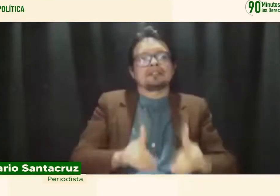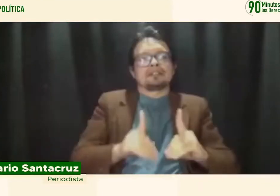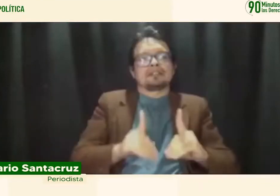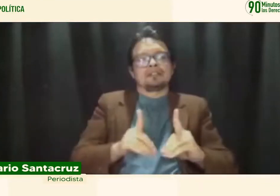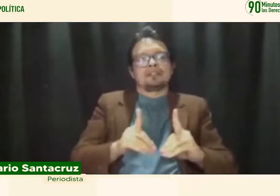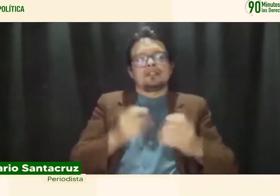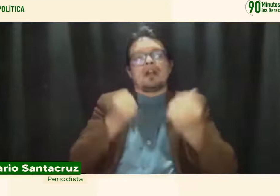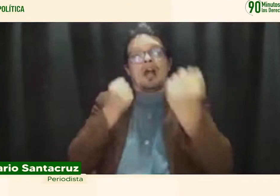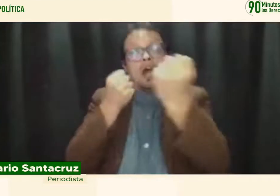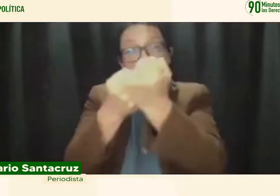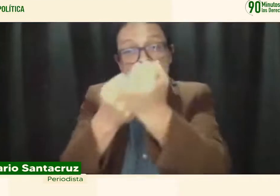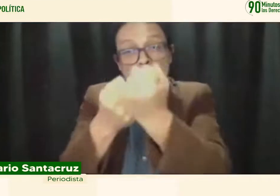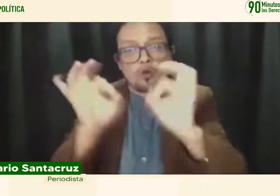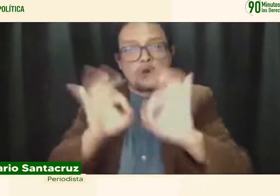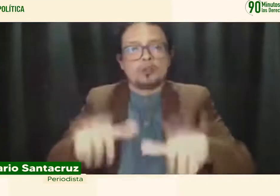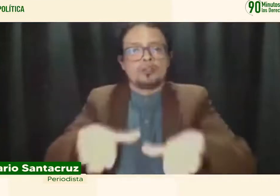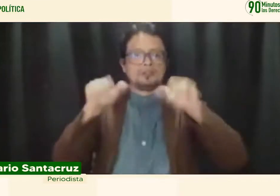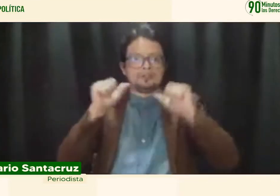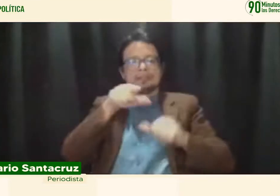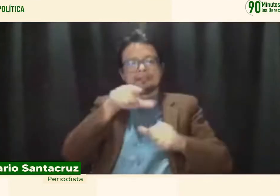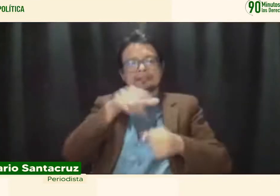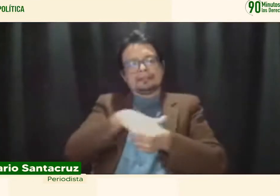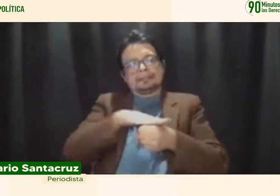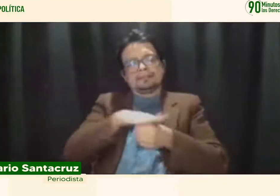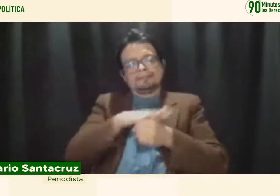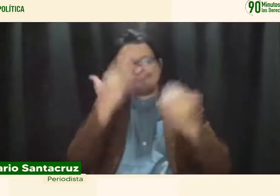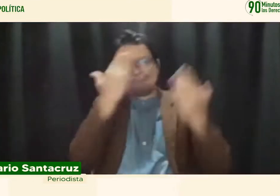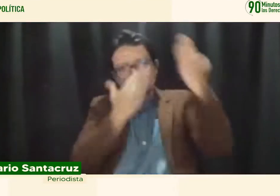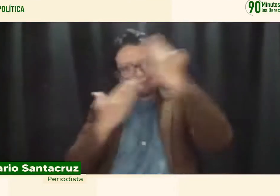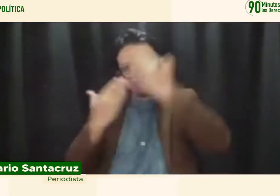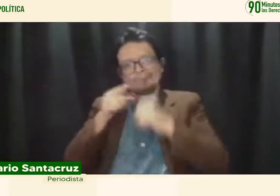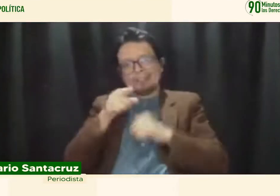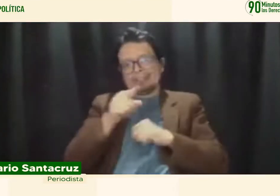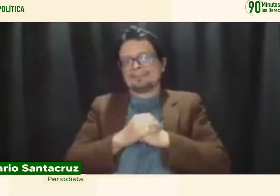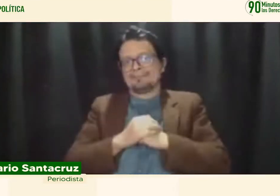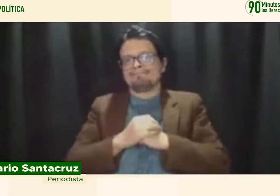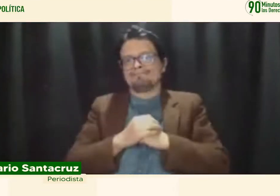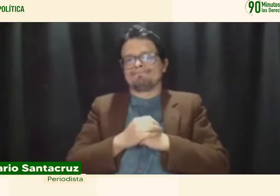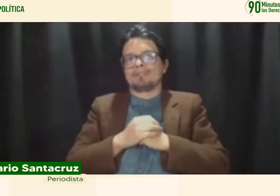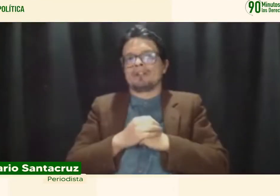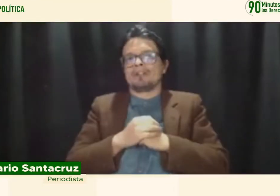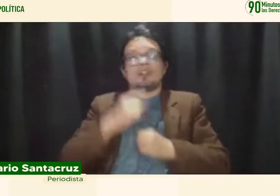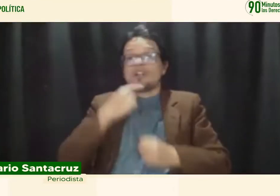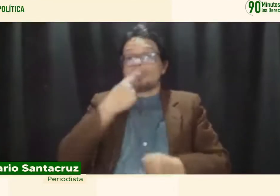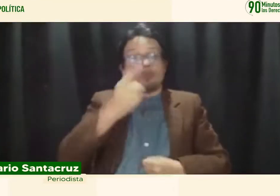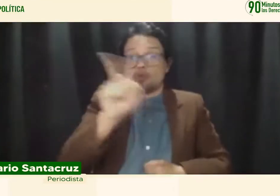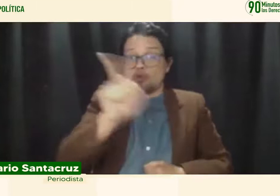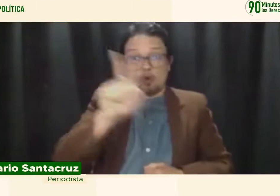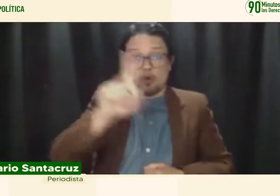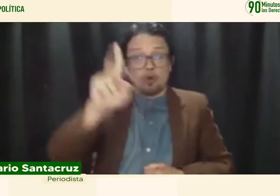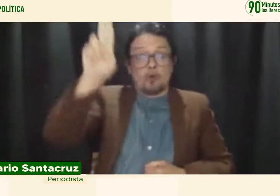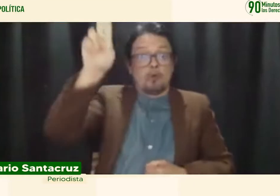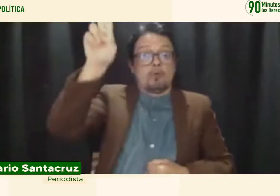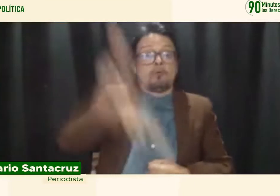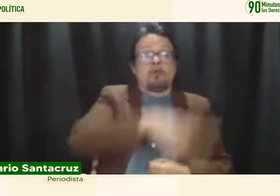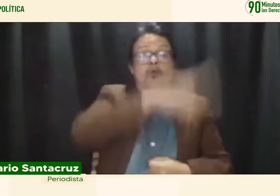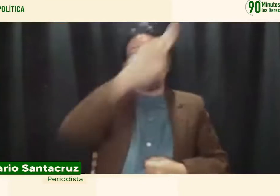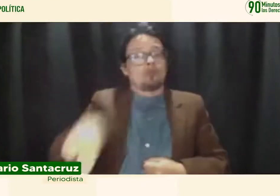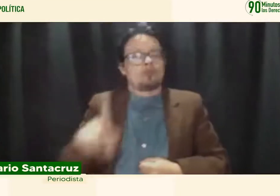acuerdo si la organización puede o no participar y apoyar o no distinto espacio político no estoy